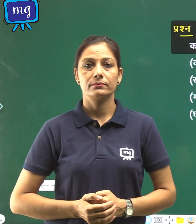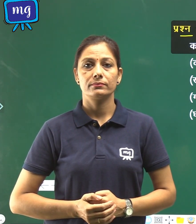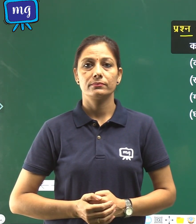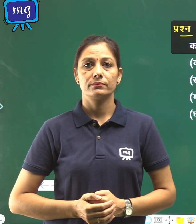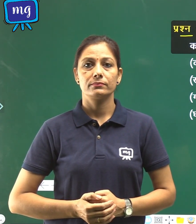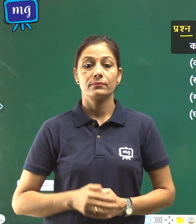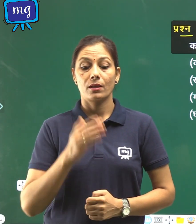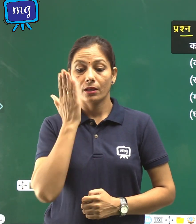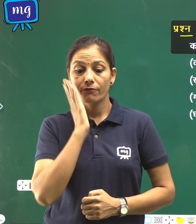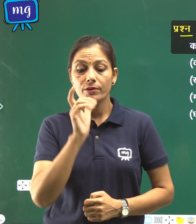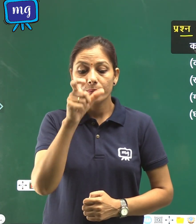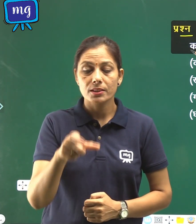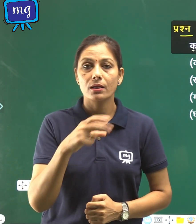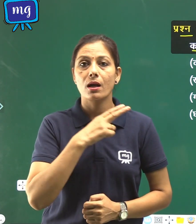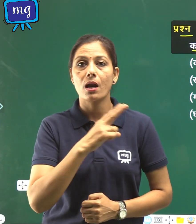सर्वेश्वर दयाल सक्सेना का